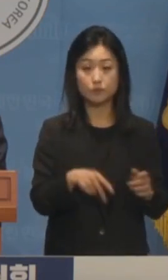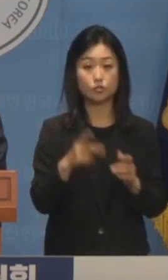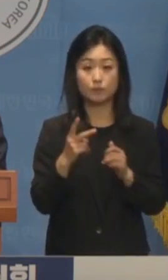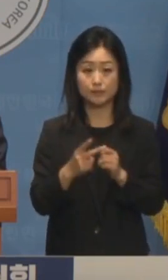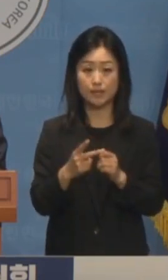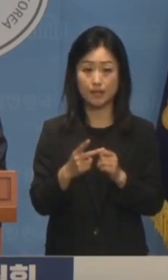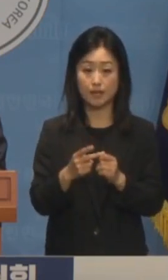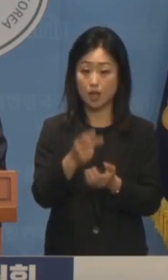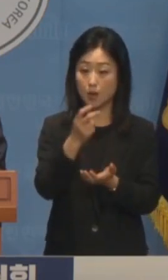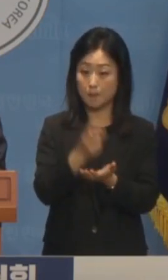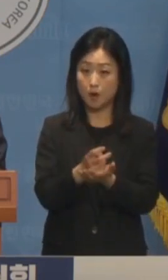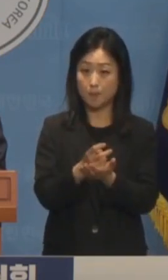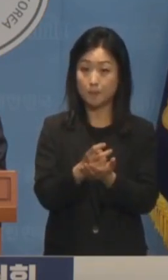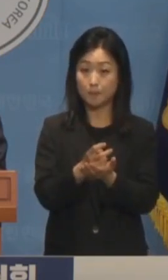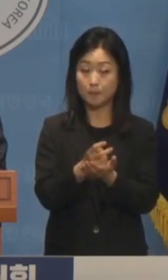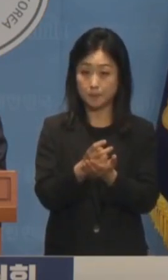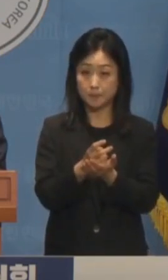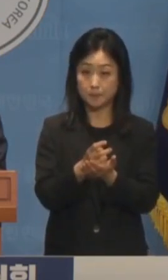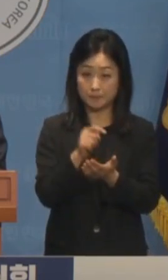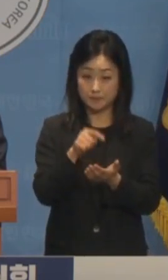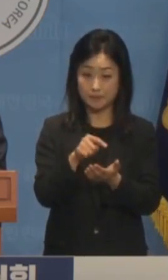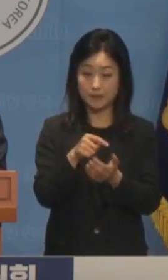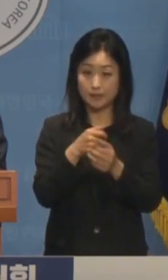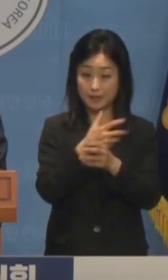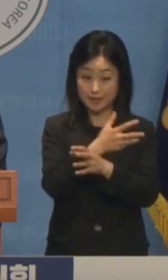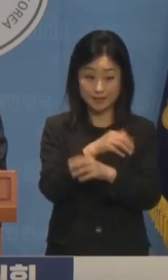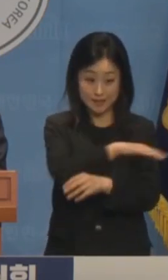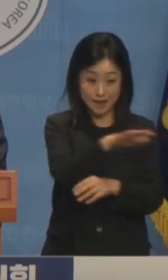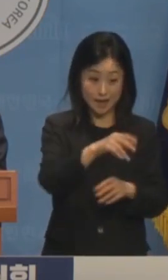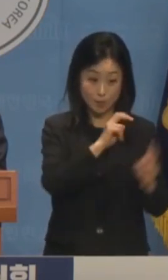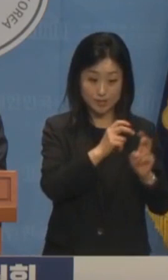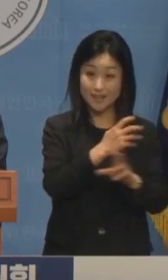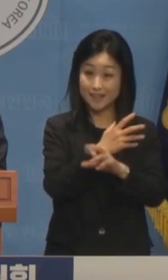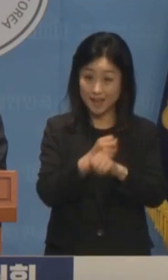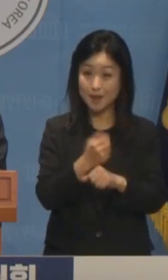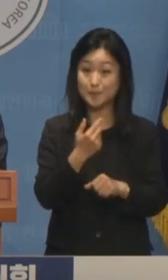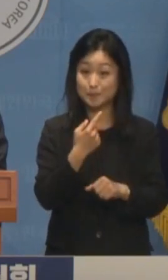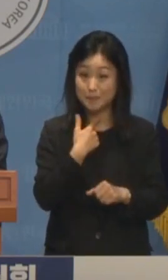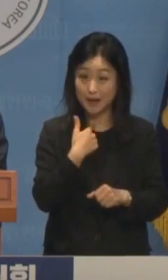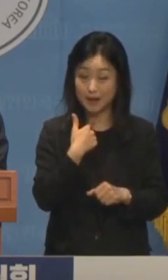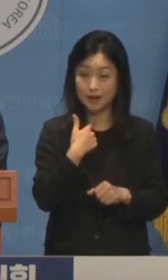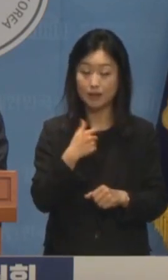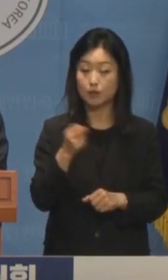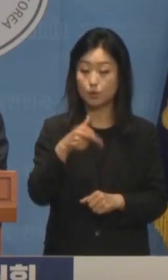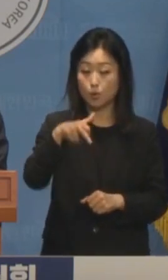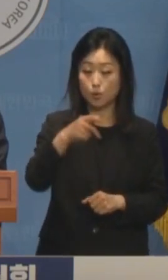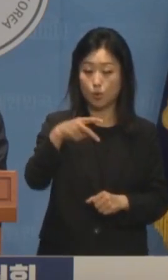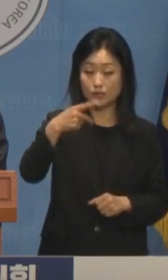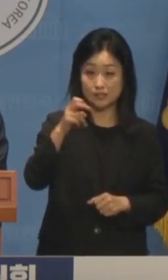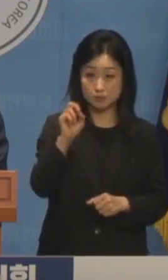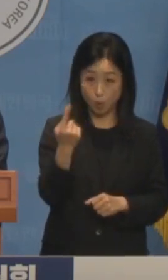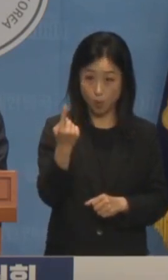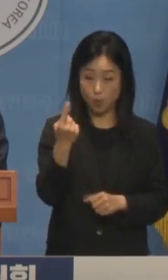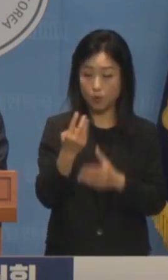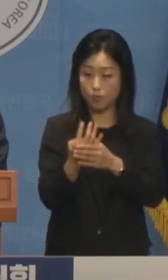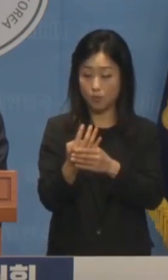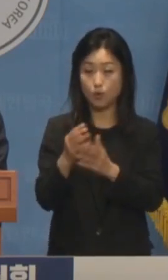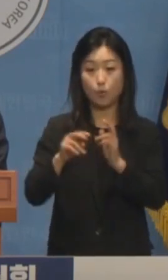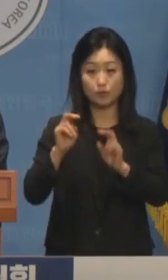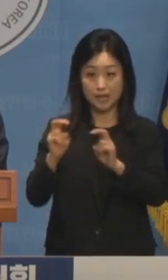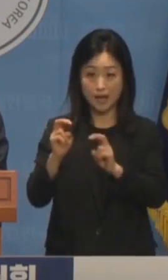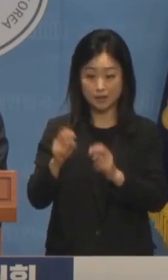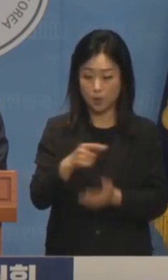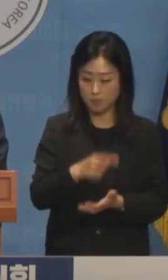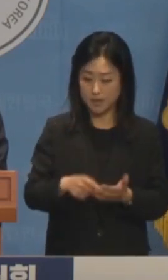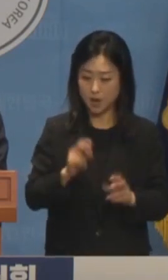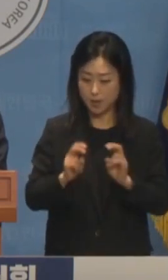번째는 법률에 따라서 제도 시행이 예정된 마당에 그것을 준비했던 유관기관인 코스모와 조폐공사 그리고 이 피해